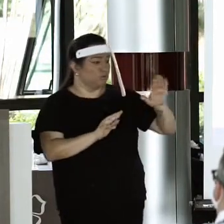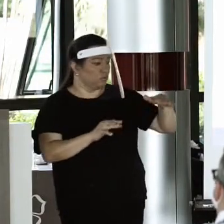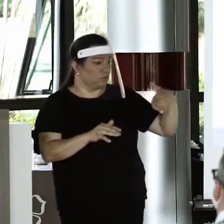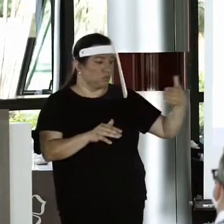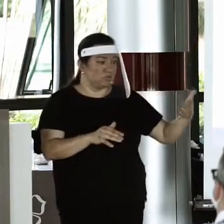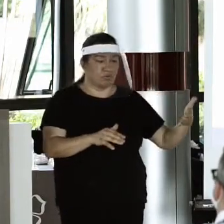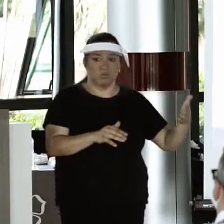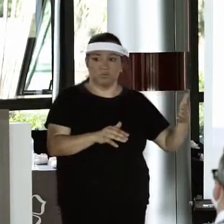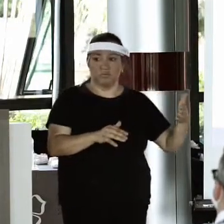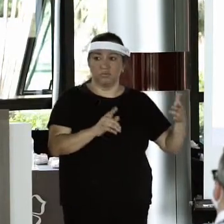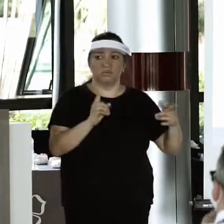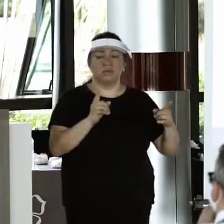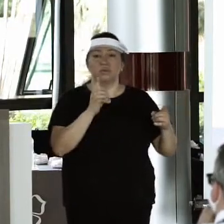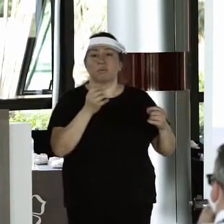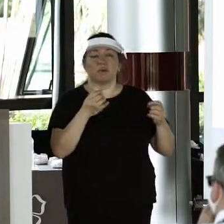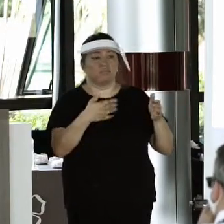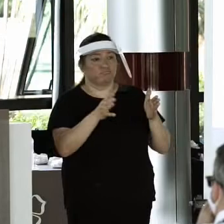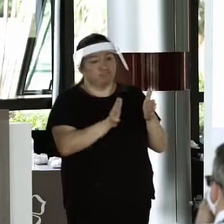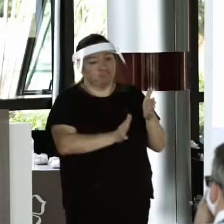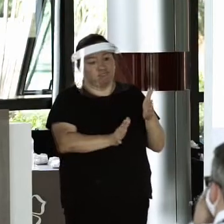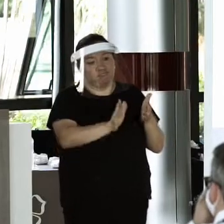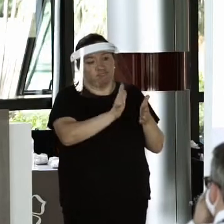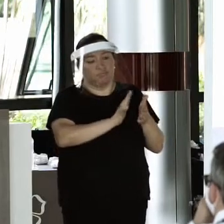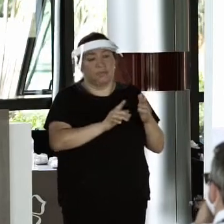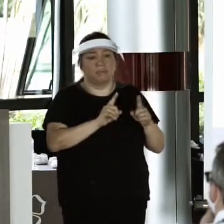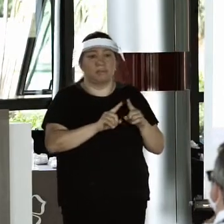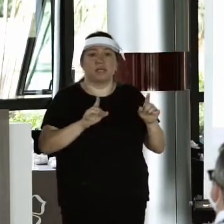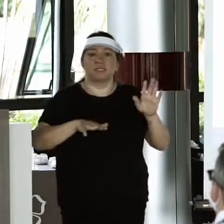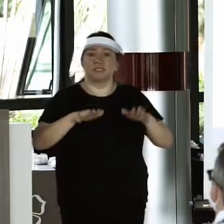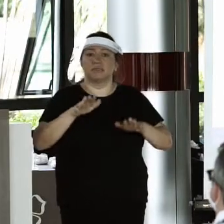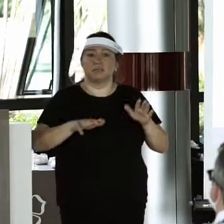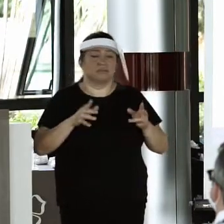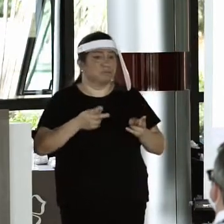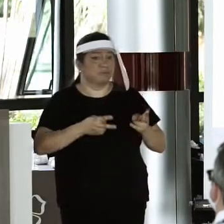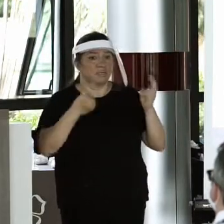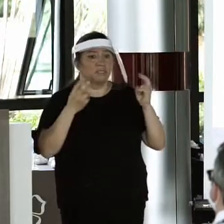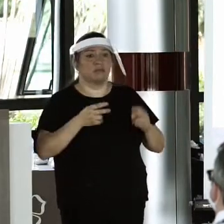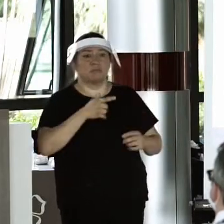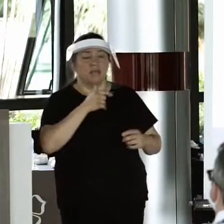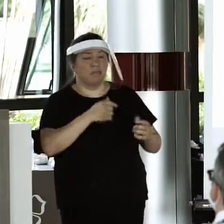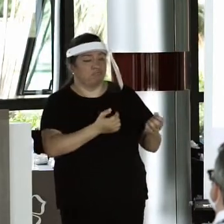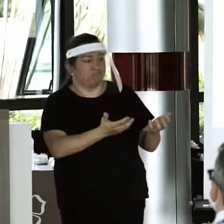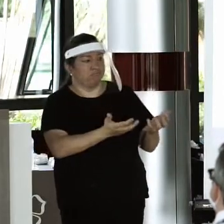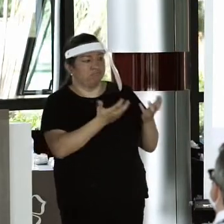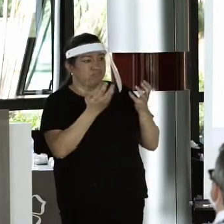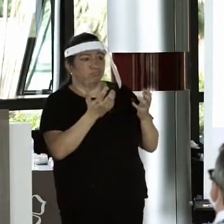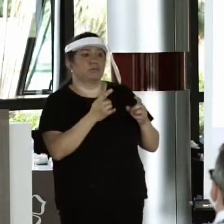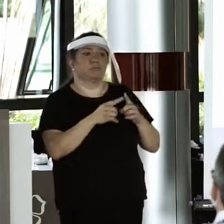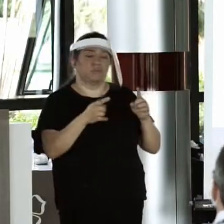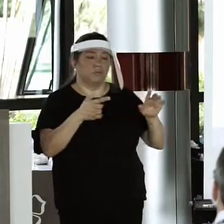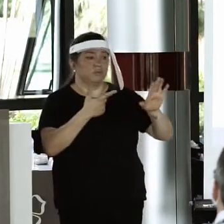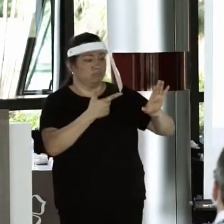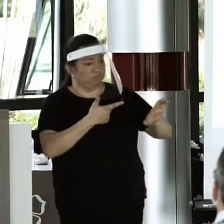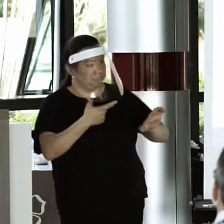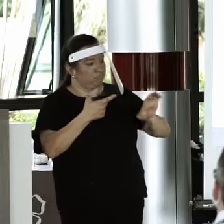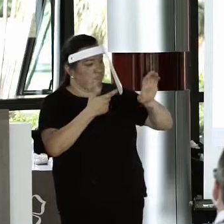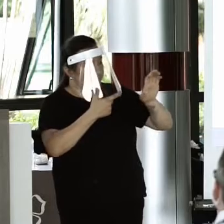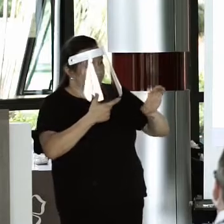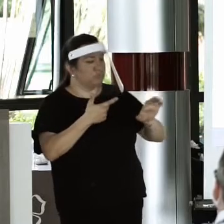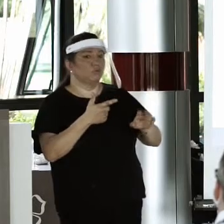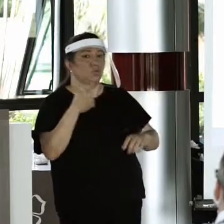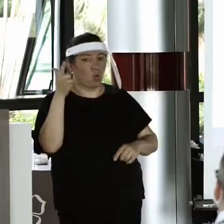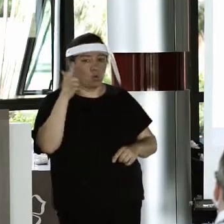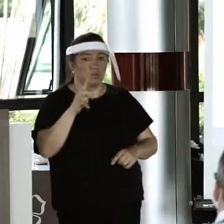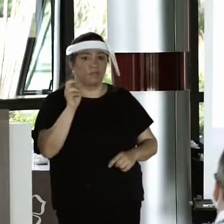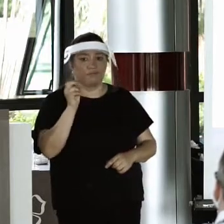porque aquela parede não foi bem impermeabilizada. Só que às vezes a gente não vê a mancha tão clara assim. Só que com a termografia, olha